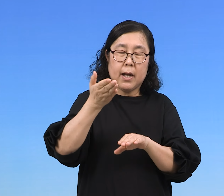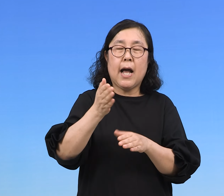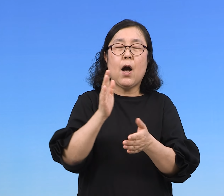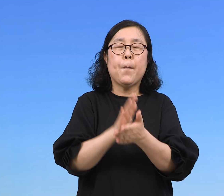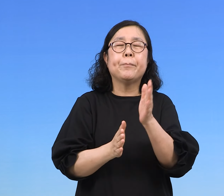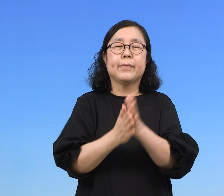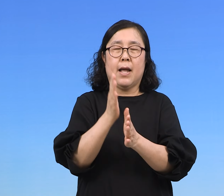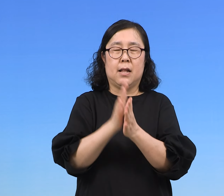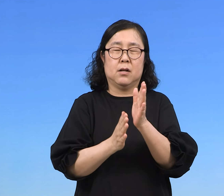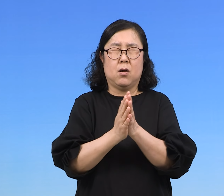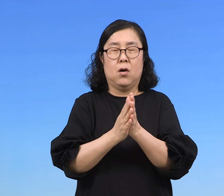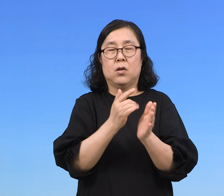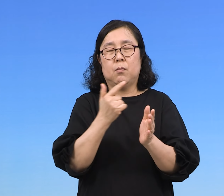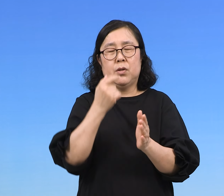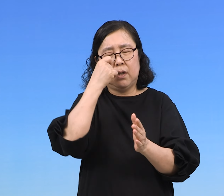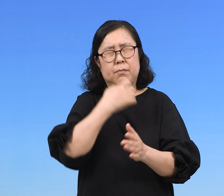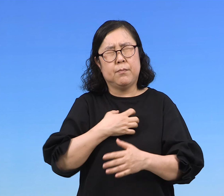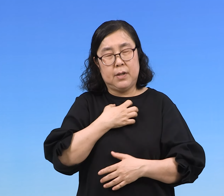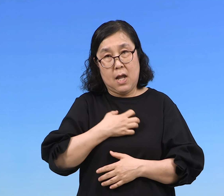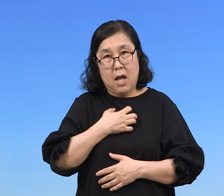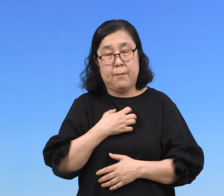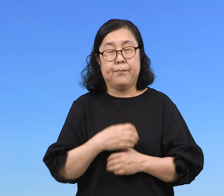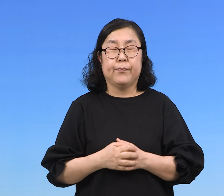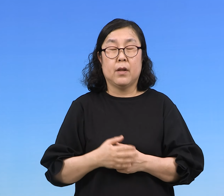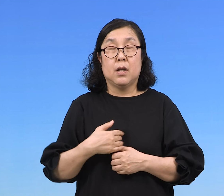저는 이 시대 젊은이들이 너무 불쌍해요.